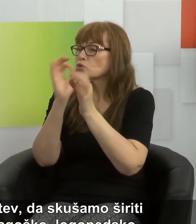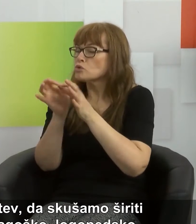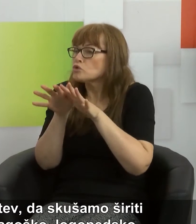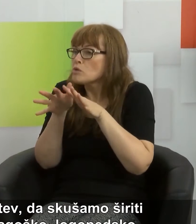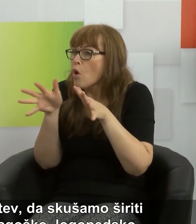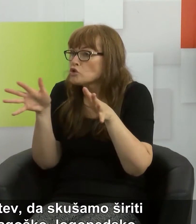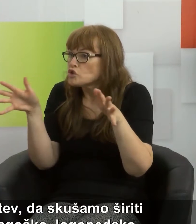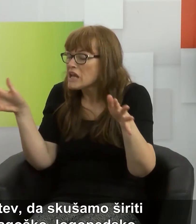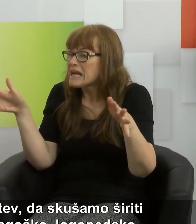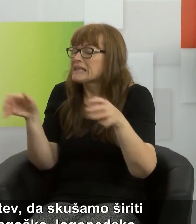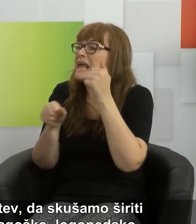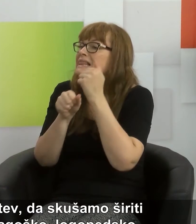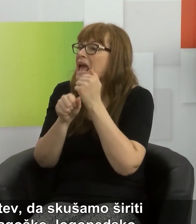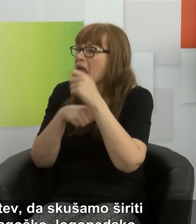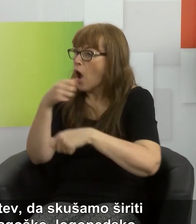širiti dejavnost za